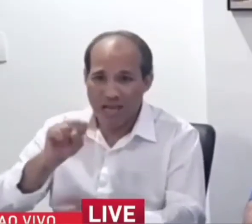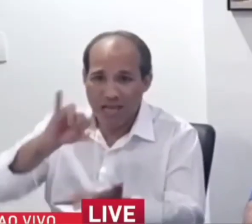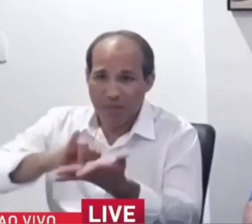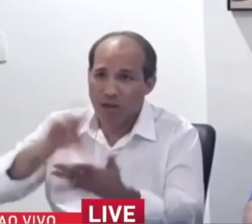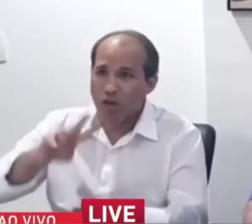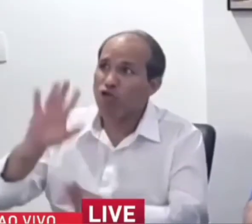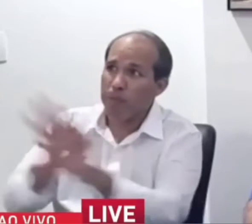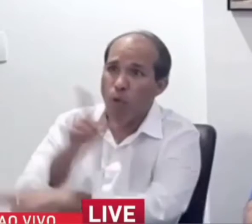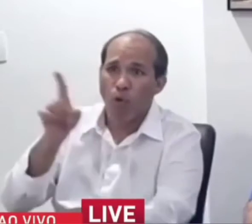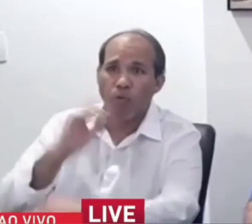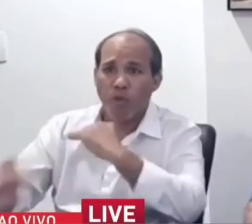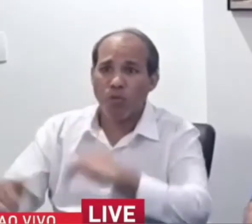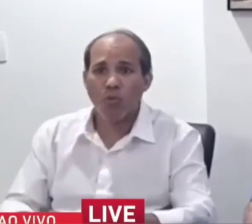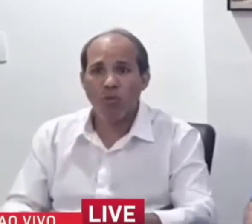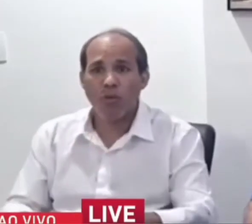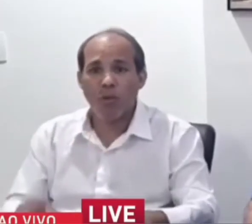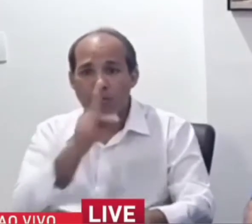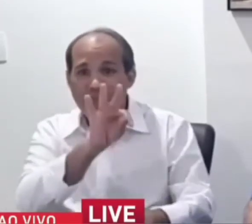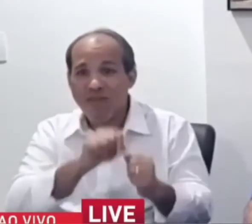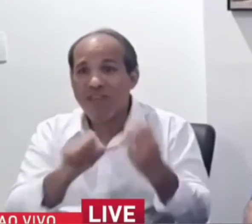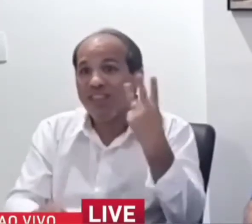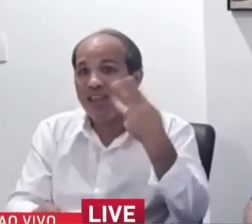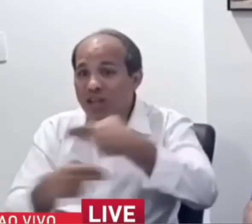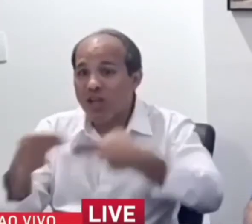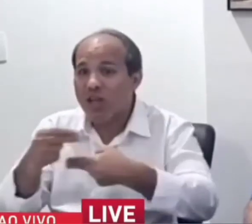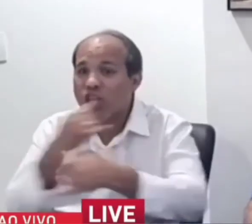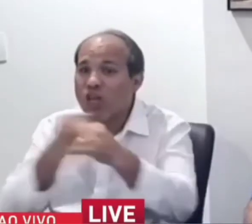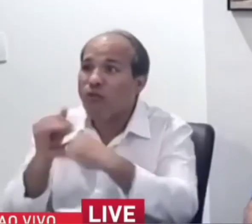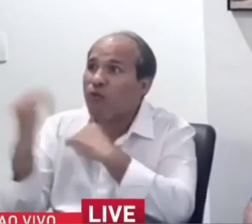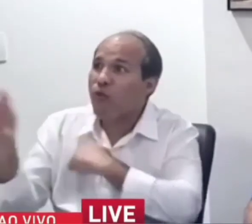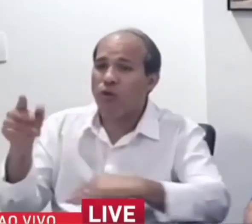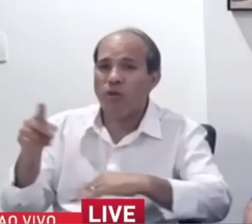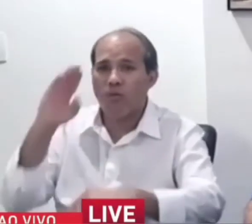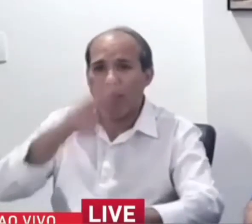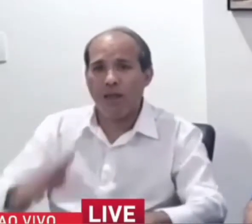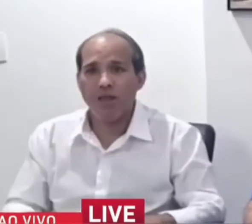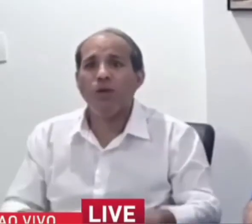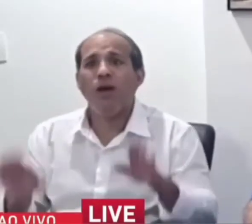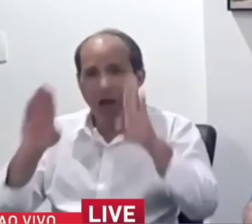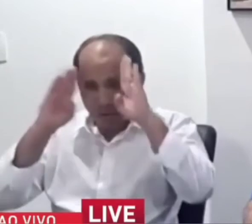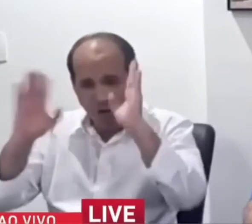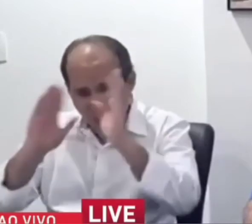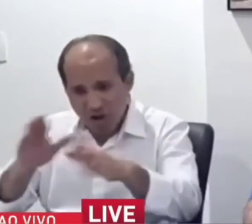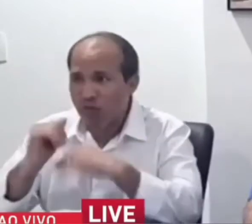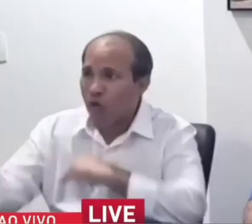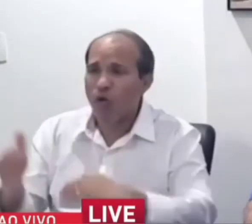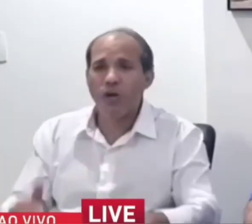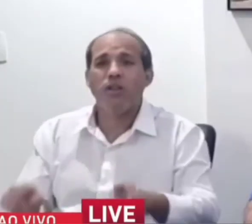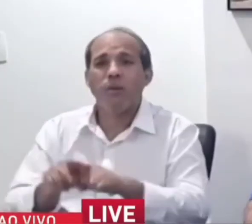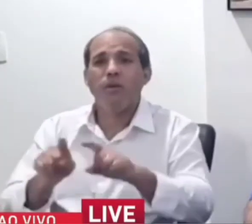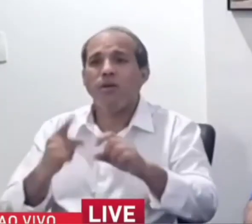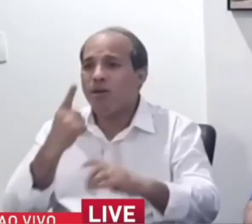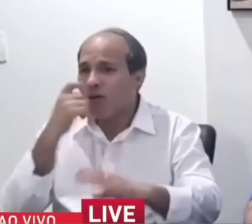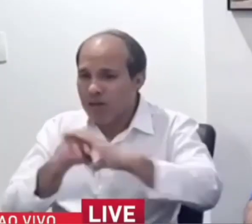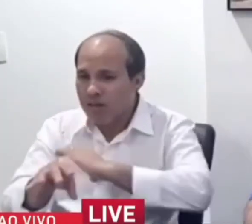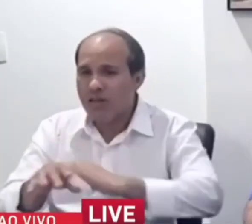3 hidrelétricos que o PT fez fora do Brasil, aeroportos, tá? O PT investiu em saneamento básico fora do Brasil